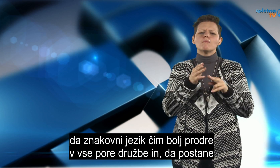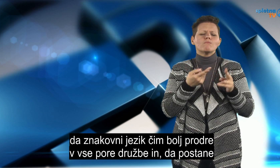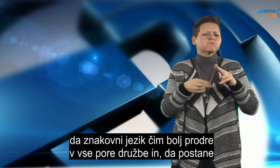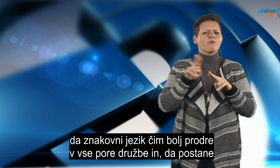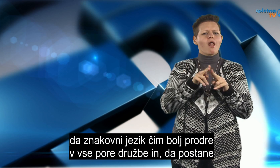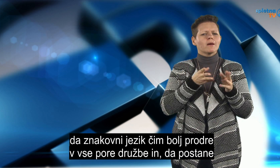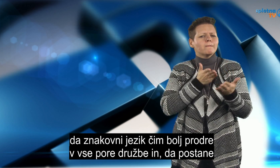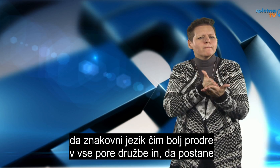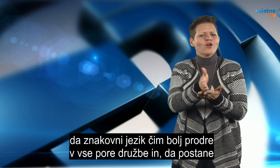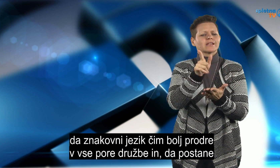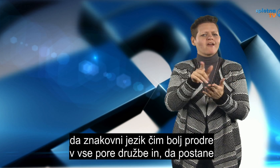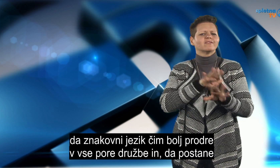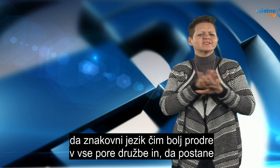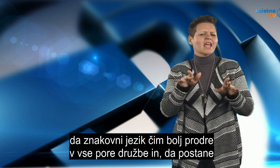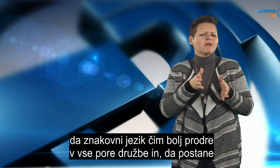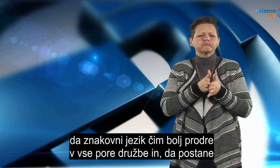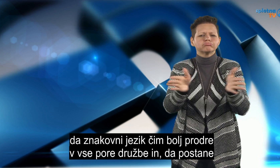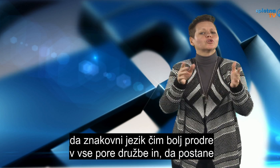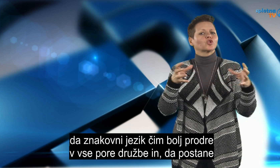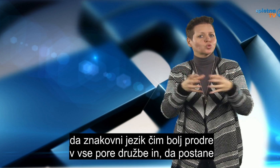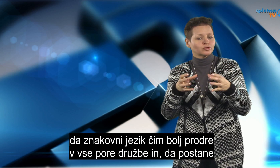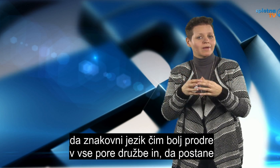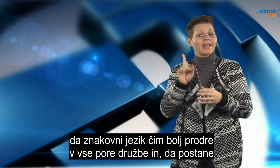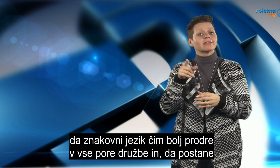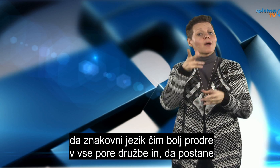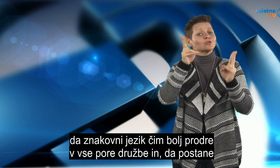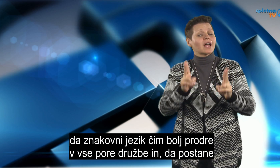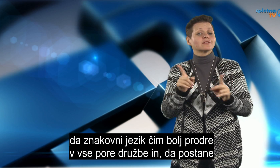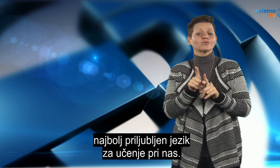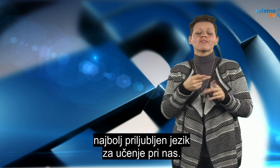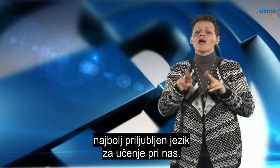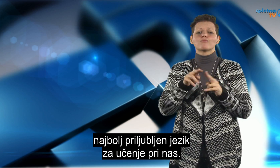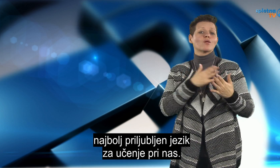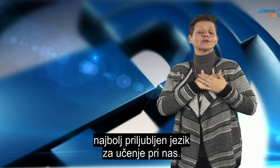vse pore družbe in da postane najbolj priljubljen jezik za učenje pri nas.